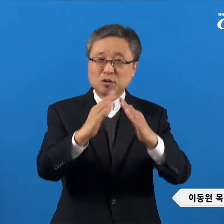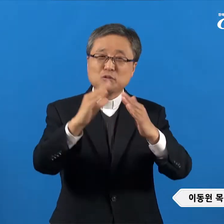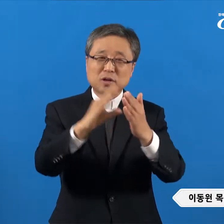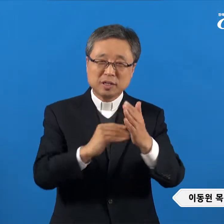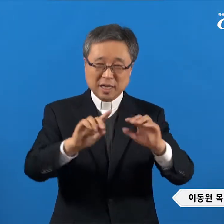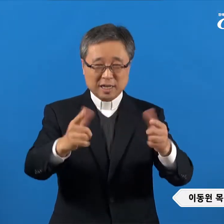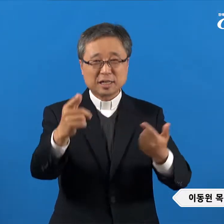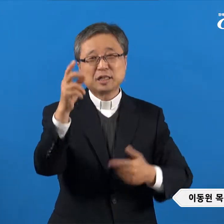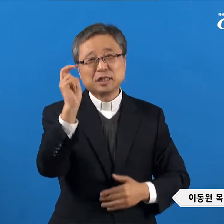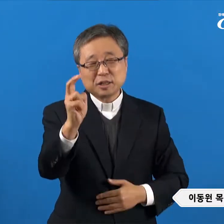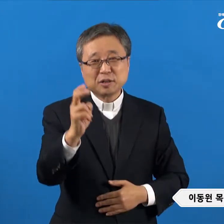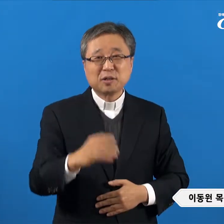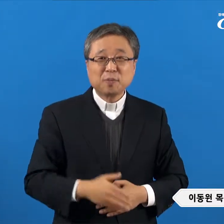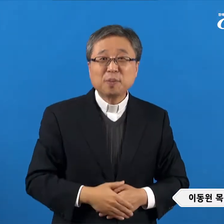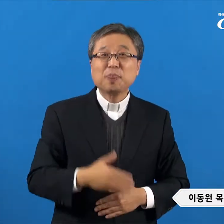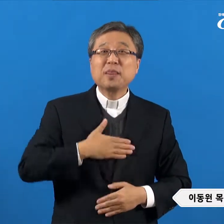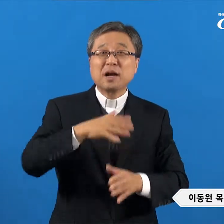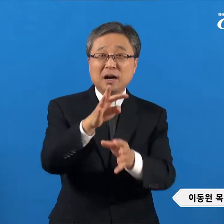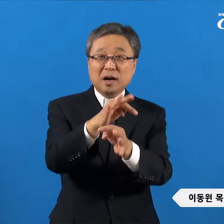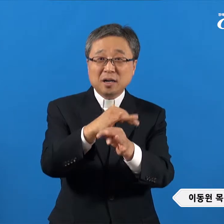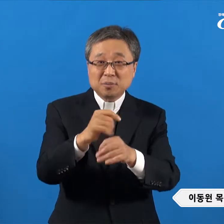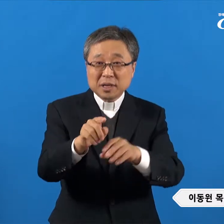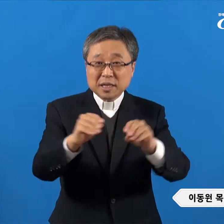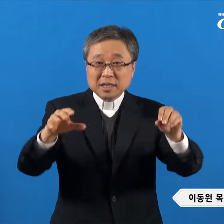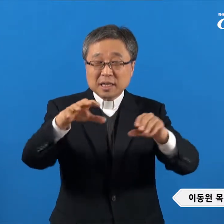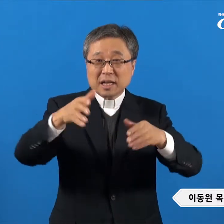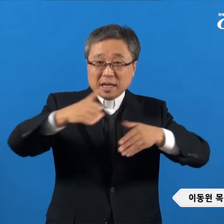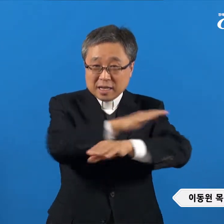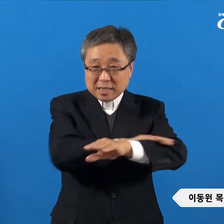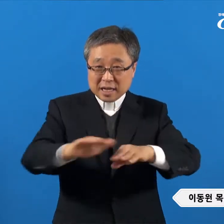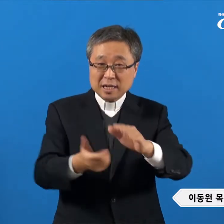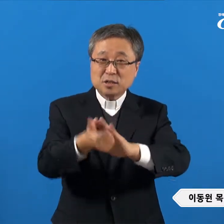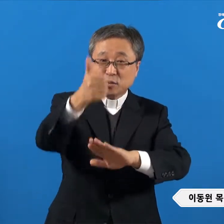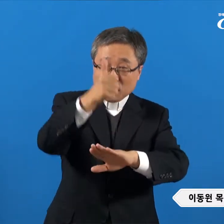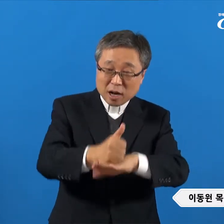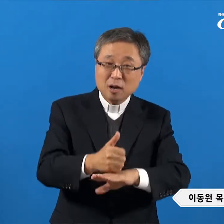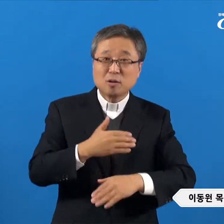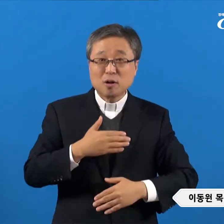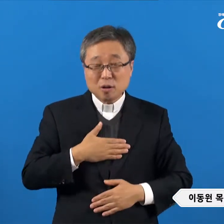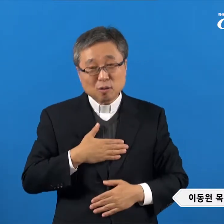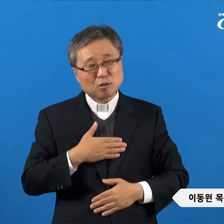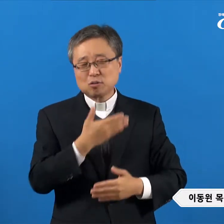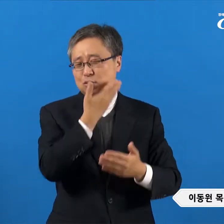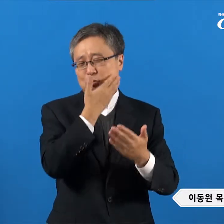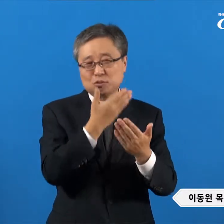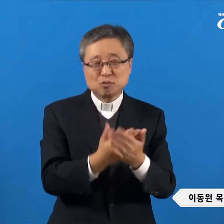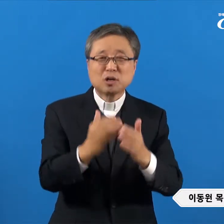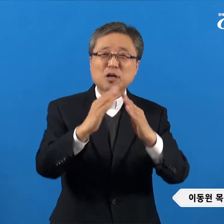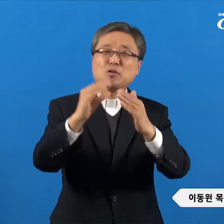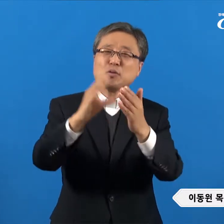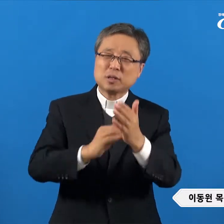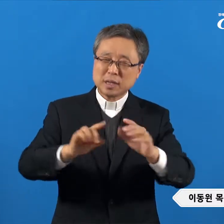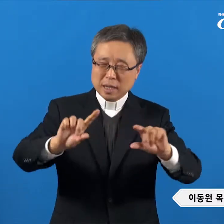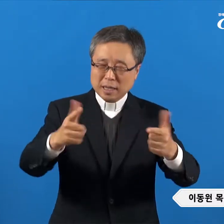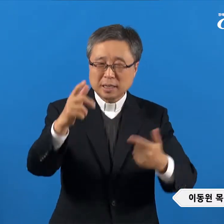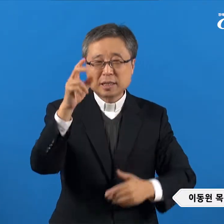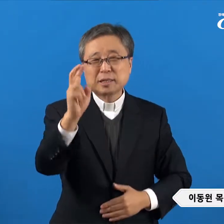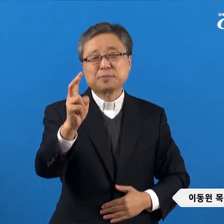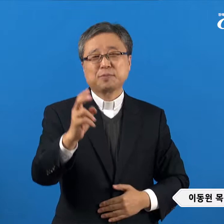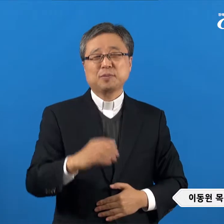것입니다. 내가 얼마나 이 땅에서 출세하고 벼슬을 따는지 그것도 중요한 과제는 아닐 것입니다. 바로